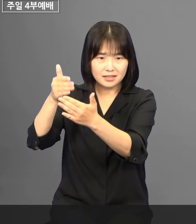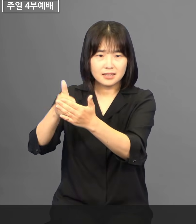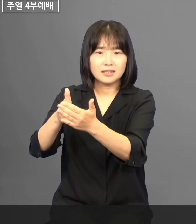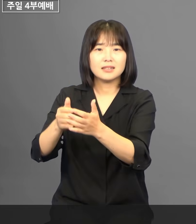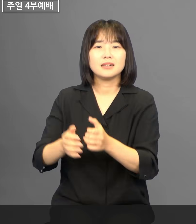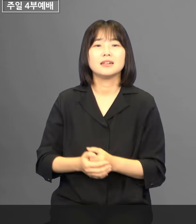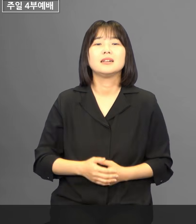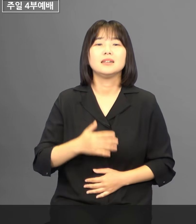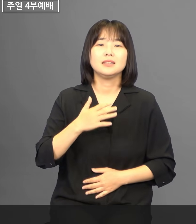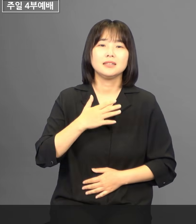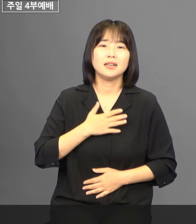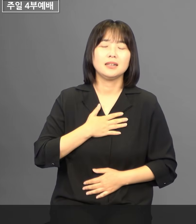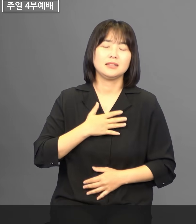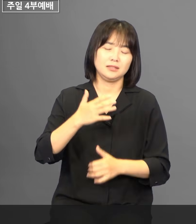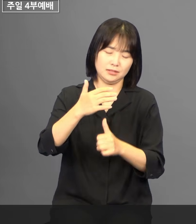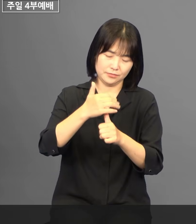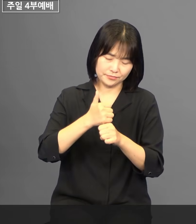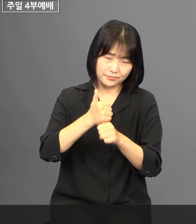때까지 나를